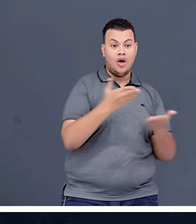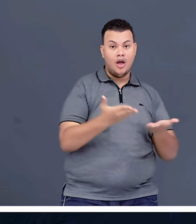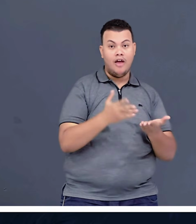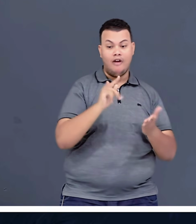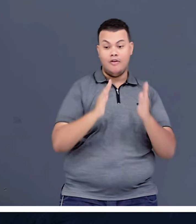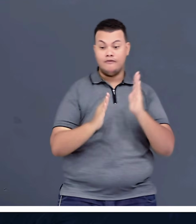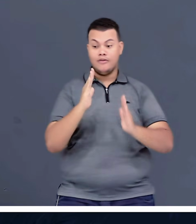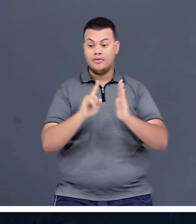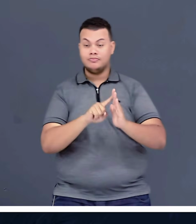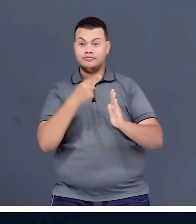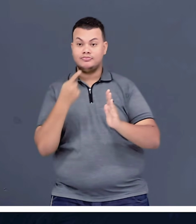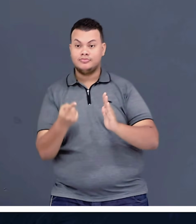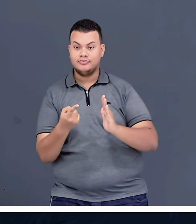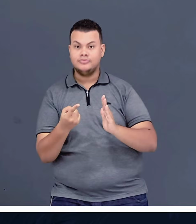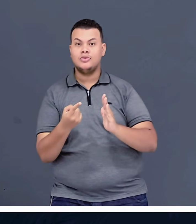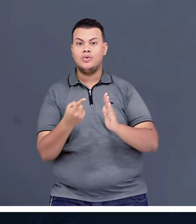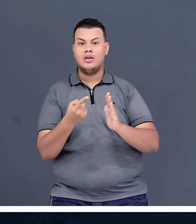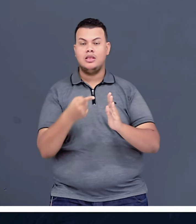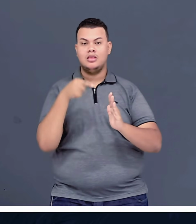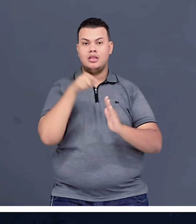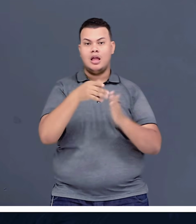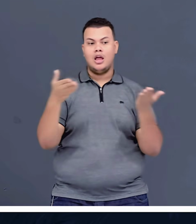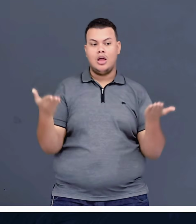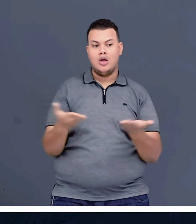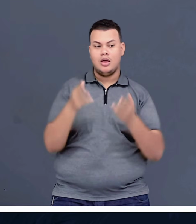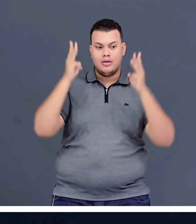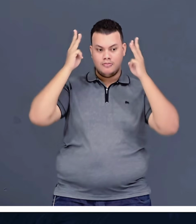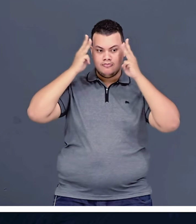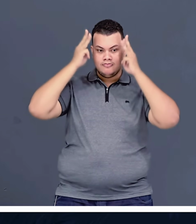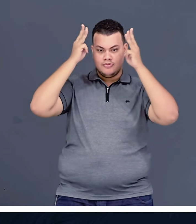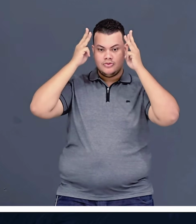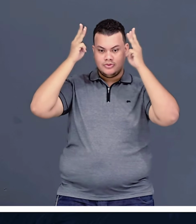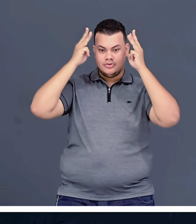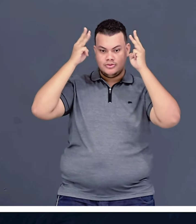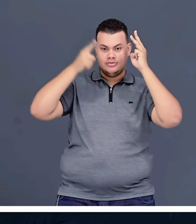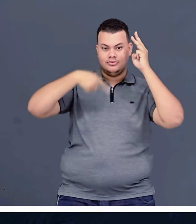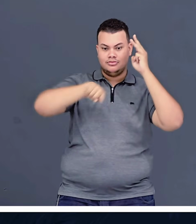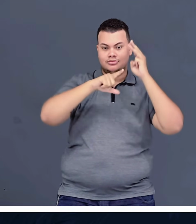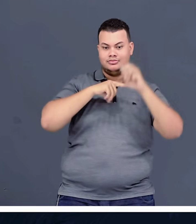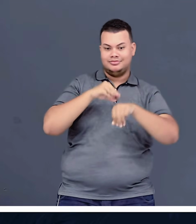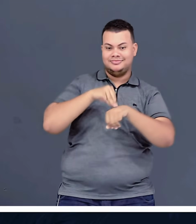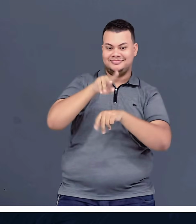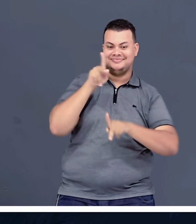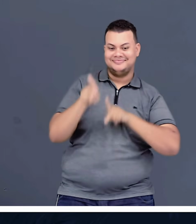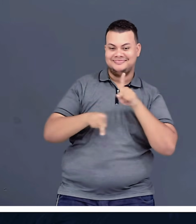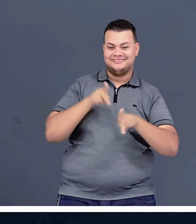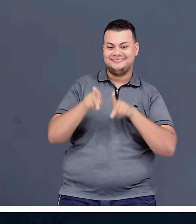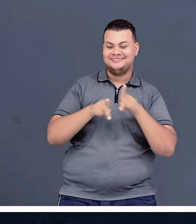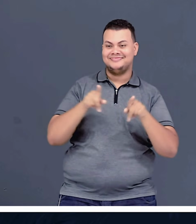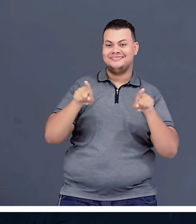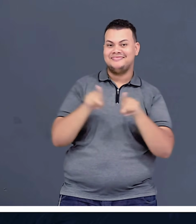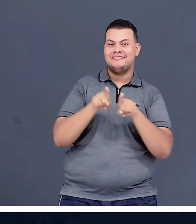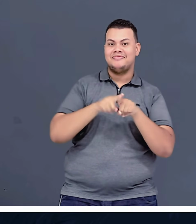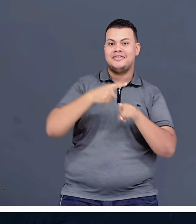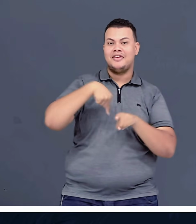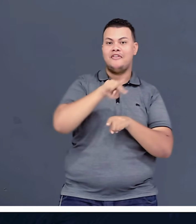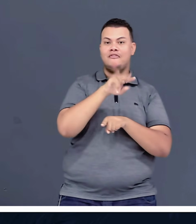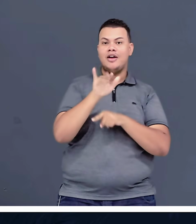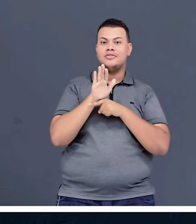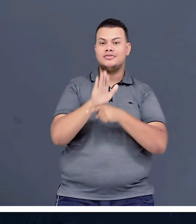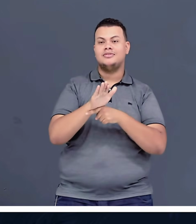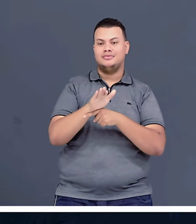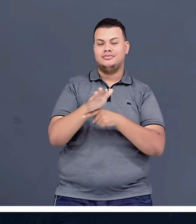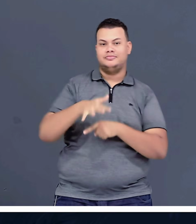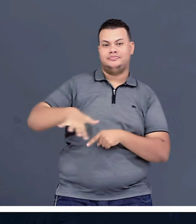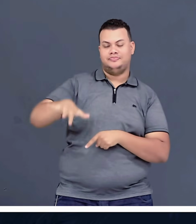próxima fase? Deus então levanta Moisés e diz para esse povo: olha, levantei um libertador e vamos tirar vocês